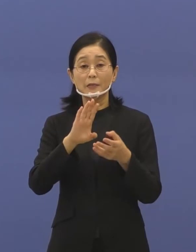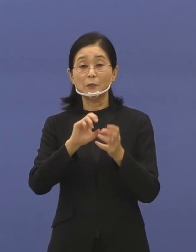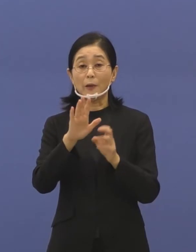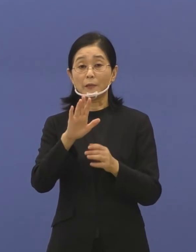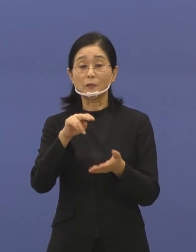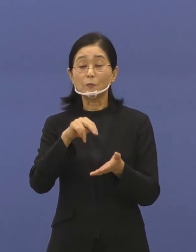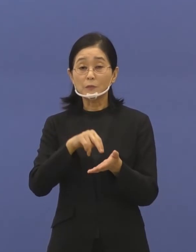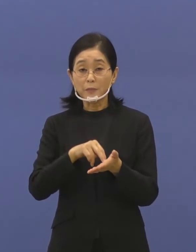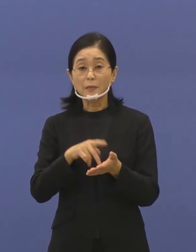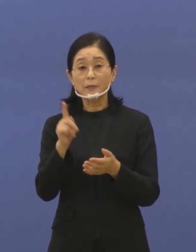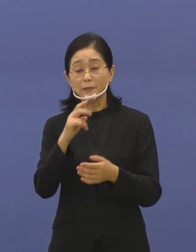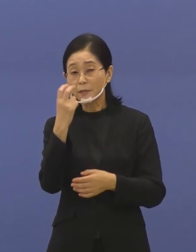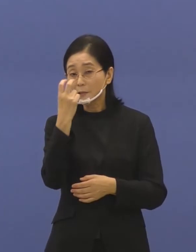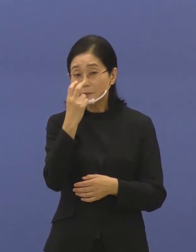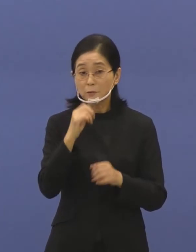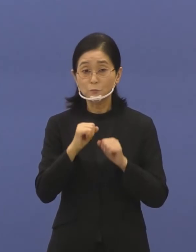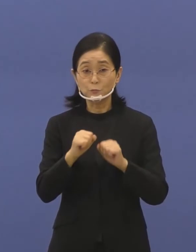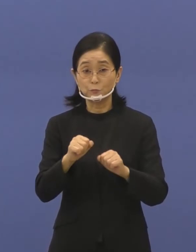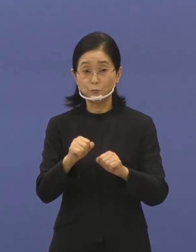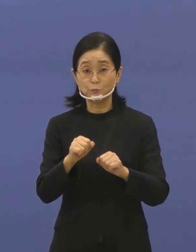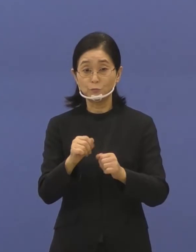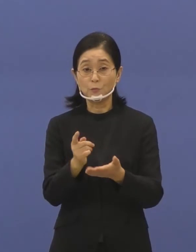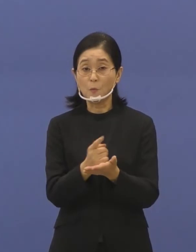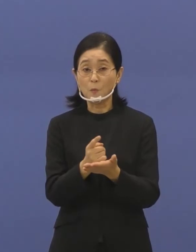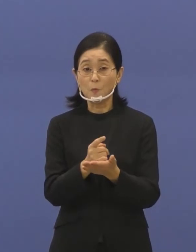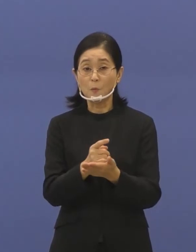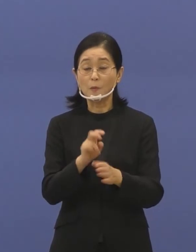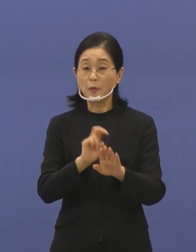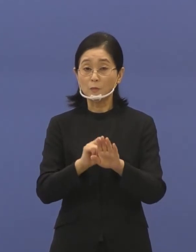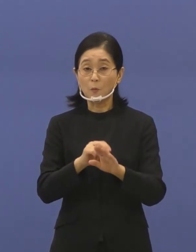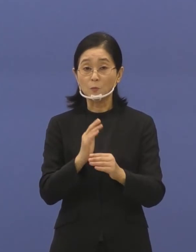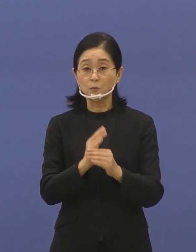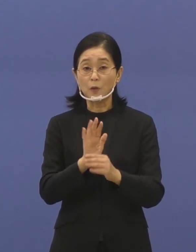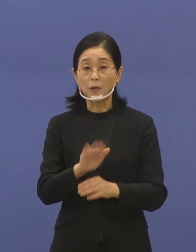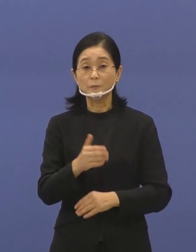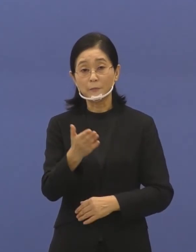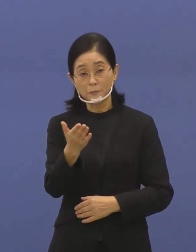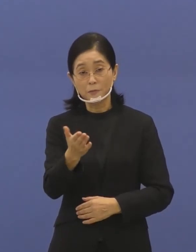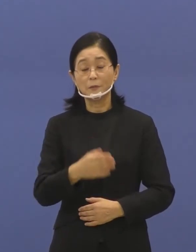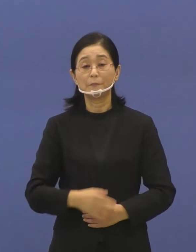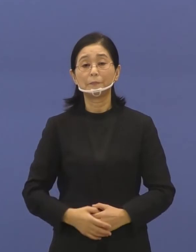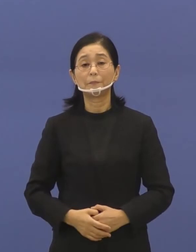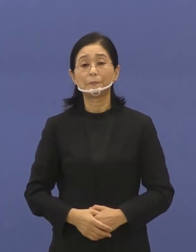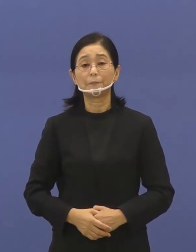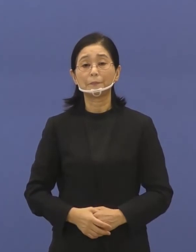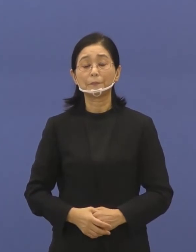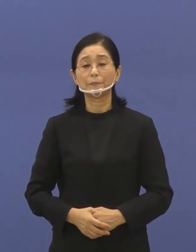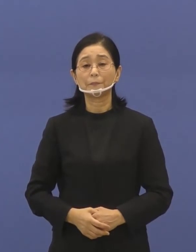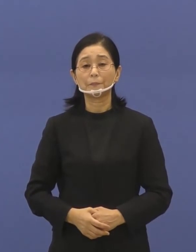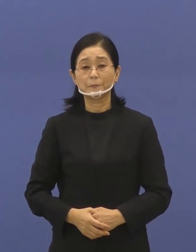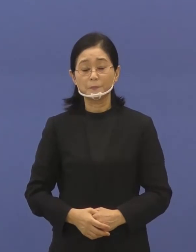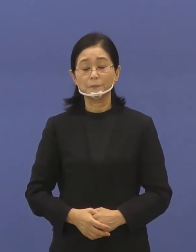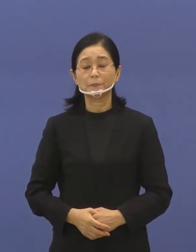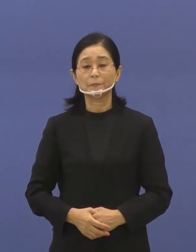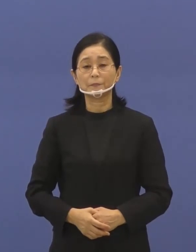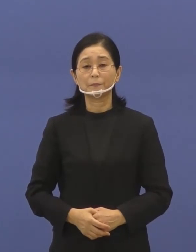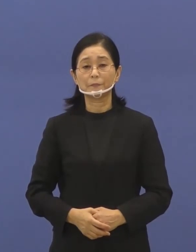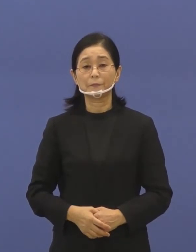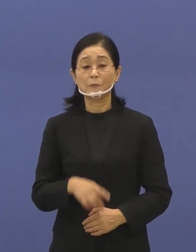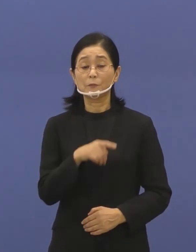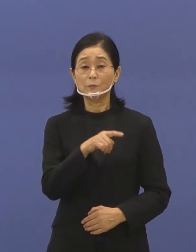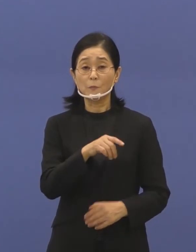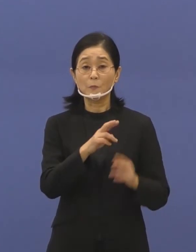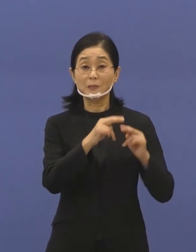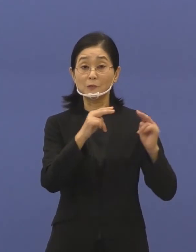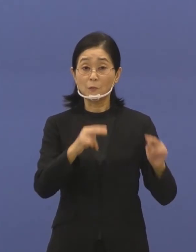検であったり何かこう実施される方向で今検討しているものがあるかどうかというのを教えていただけますでしょうか。 はい、岩手ではそ